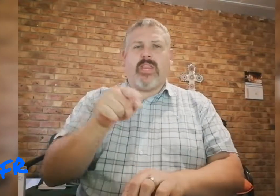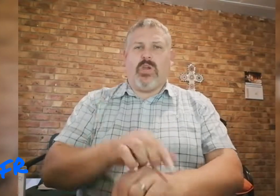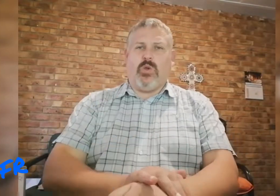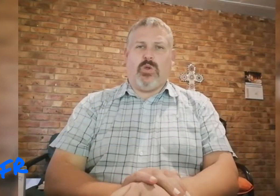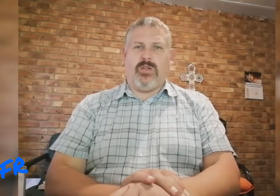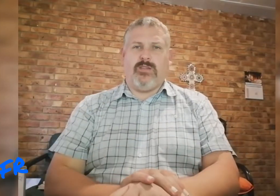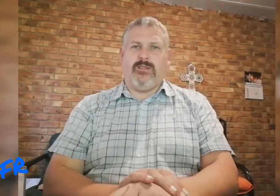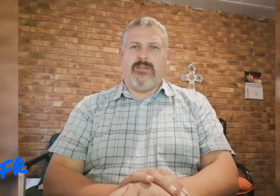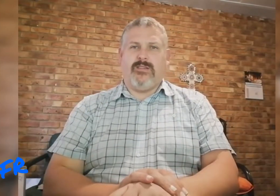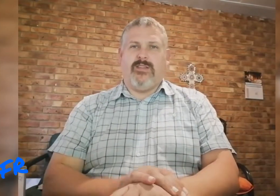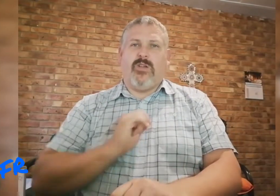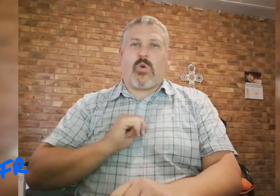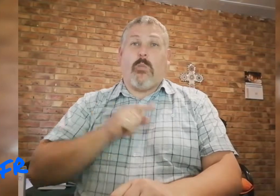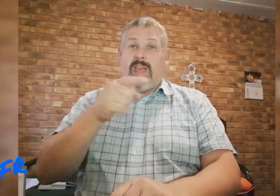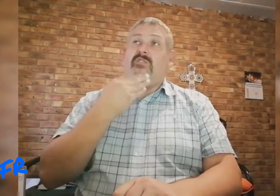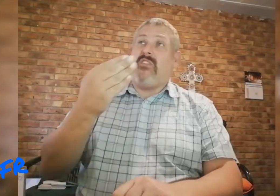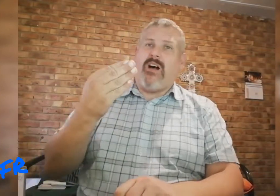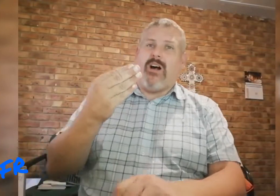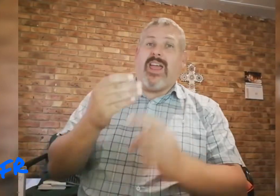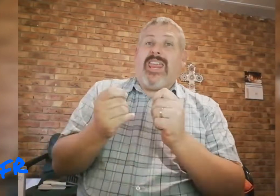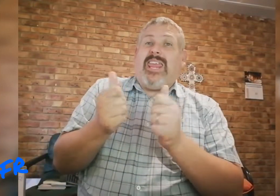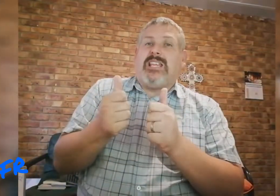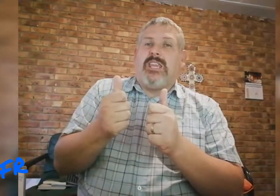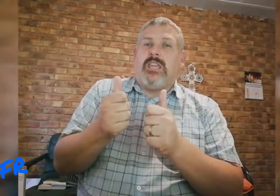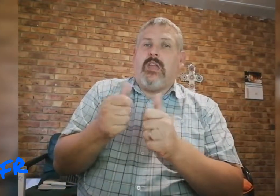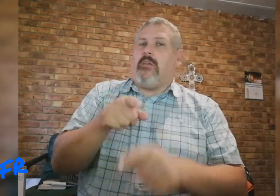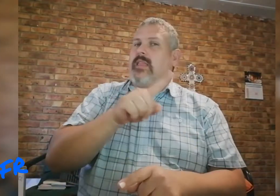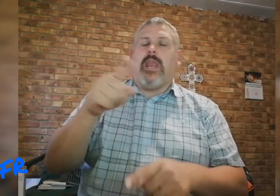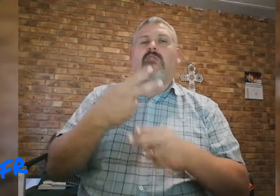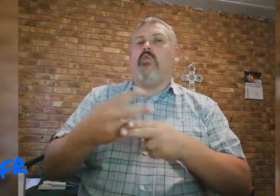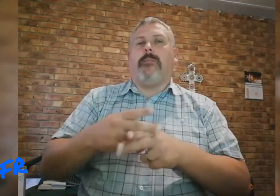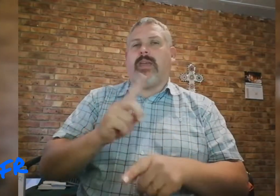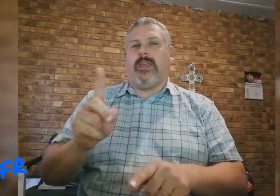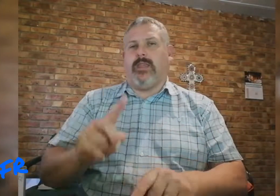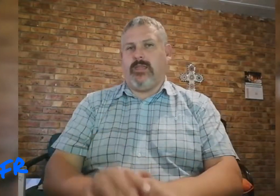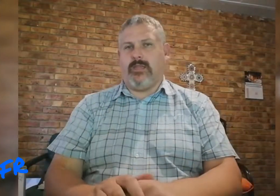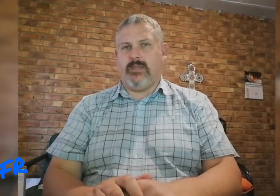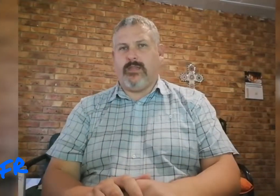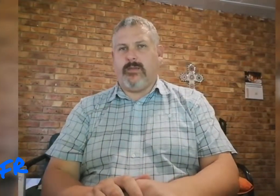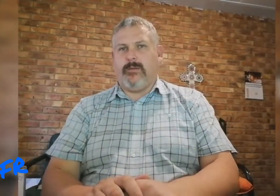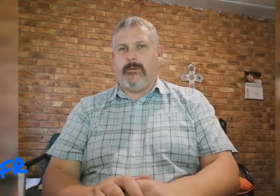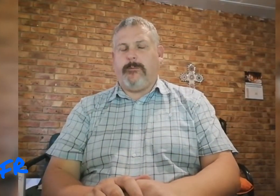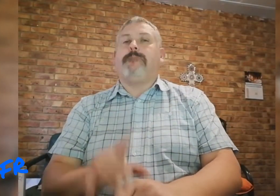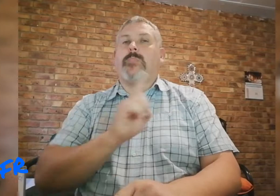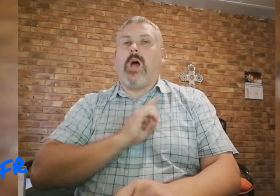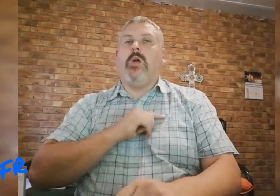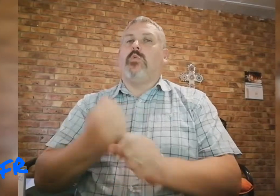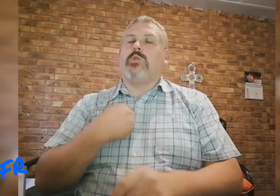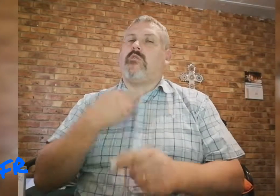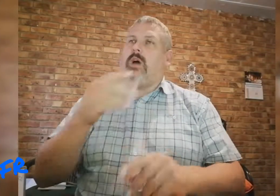jou. Kom, jy vir iets die jy nie voorbeheer nie. Daarom moet ons vir